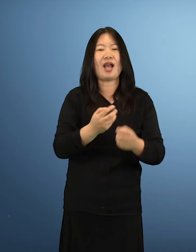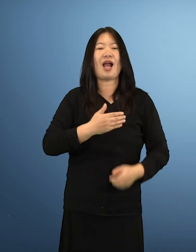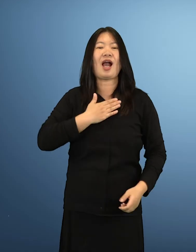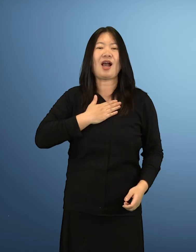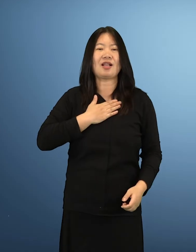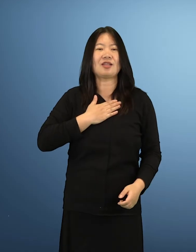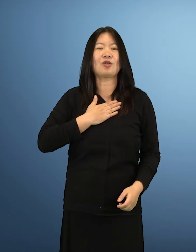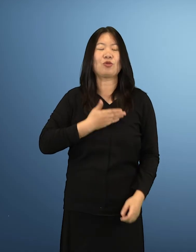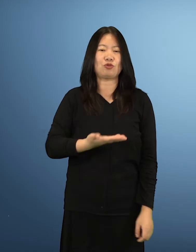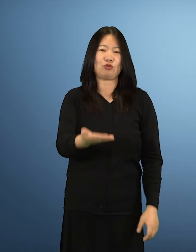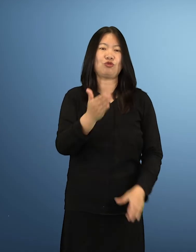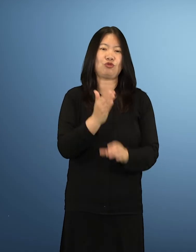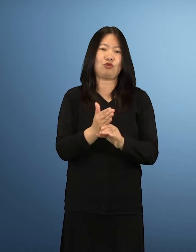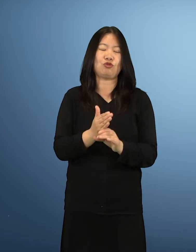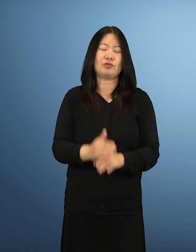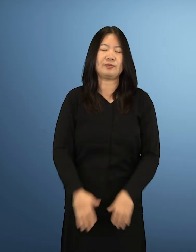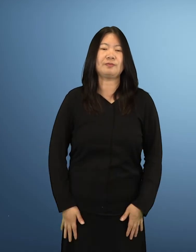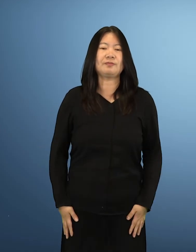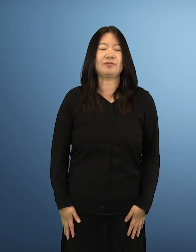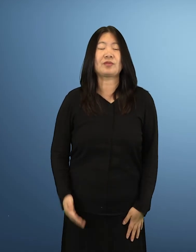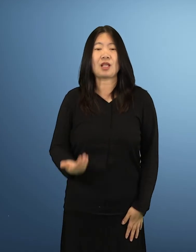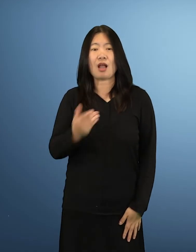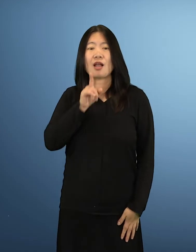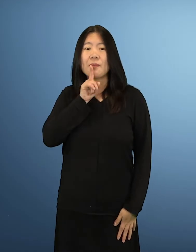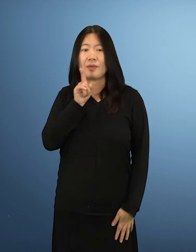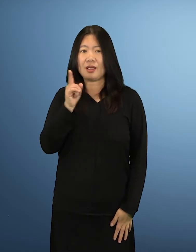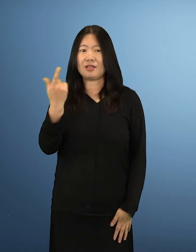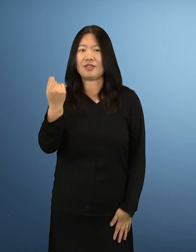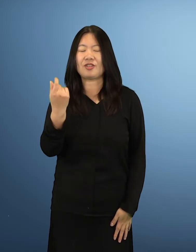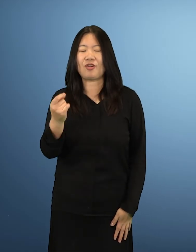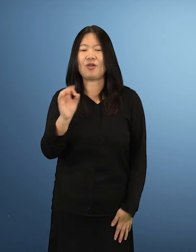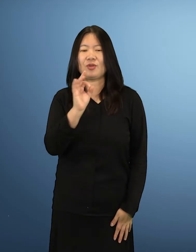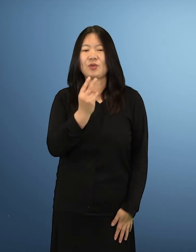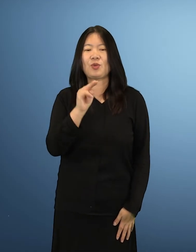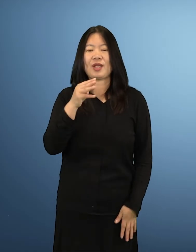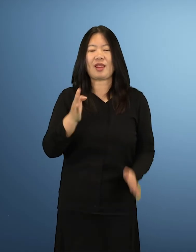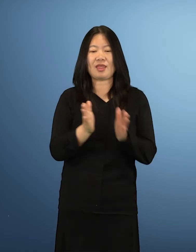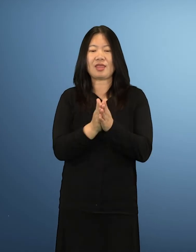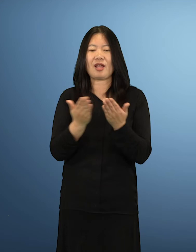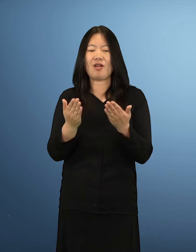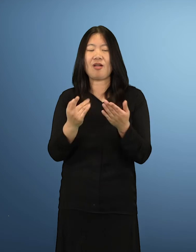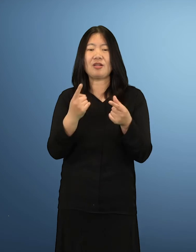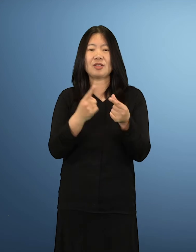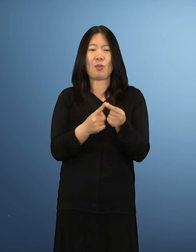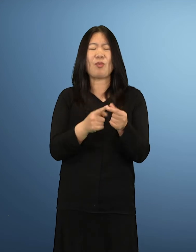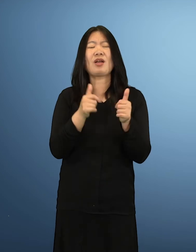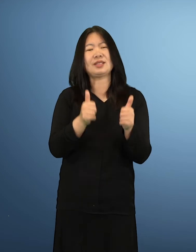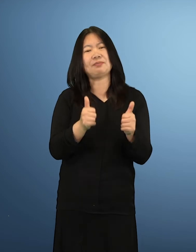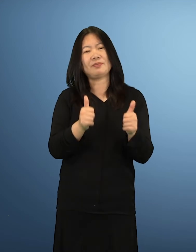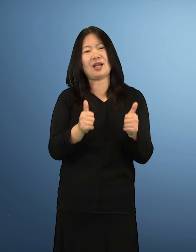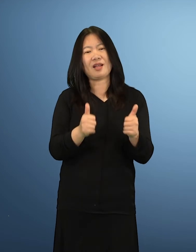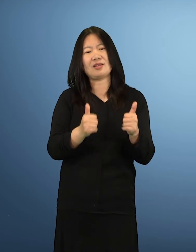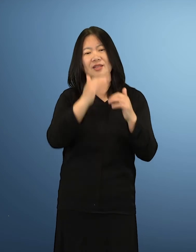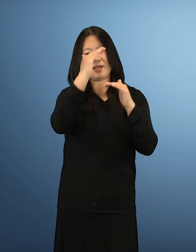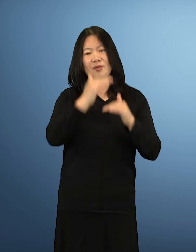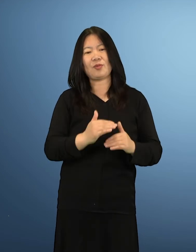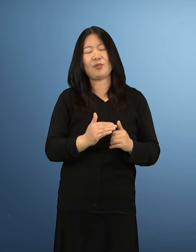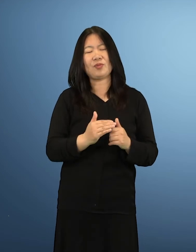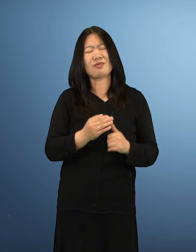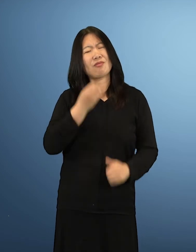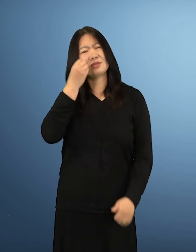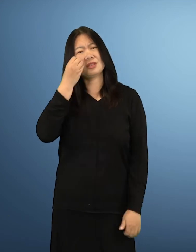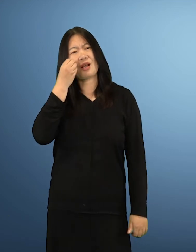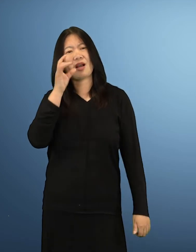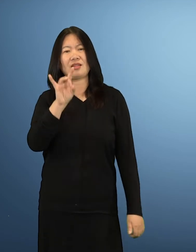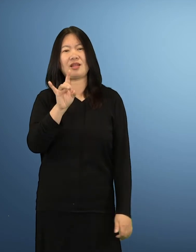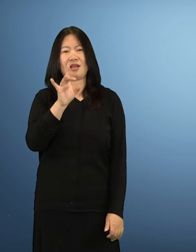자, 아까도 말씀을 드렸지만 요엘서는 첫 번째 덩어리가 심판에 관한 내용이에요. 근데 좀